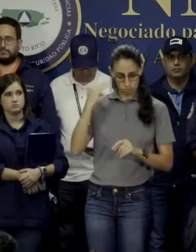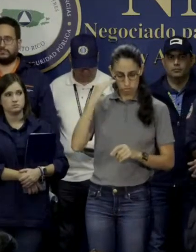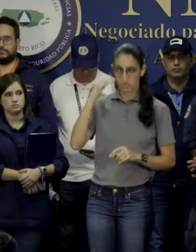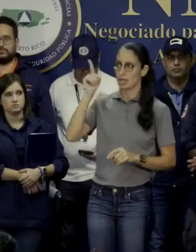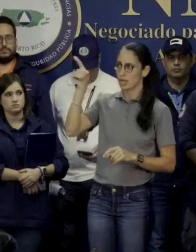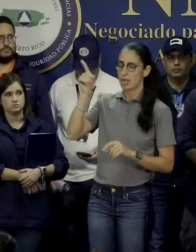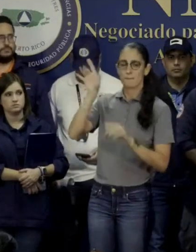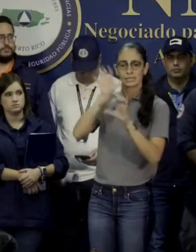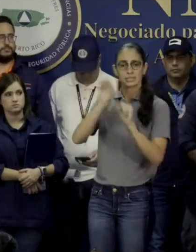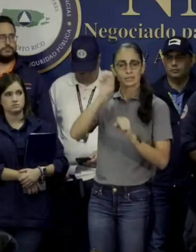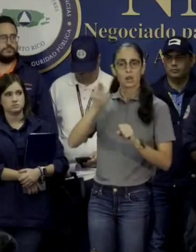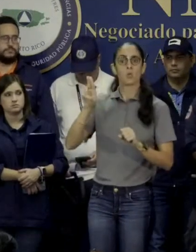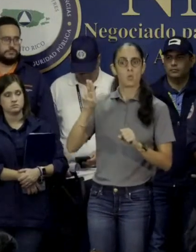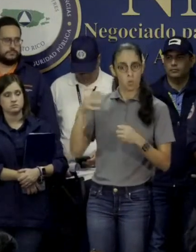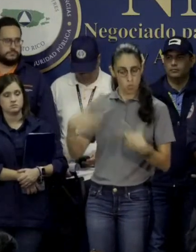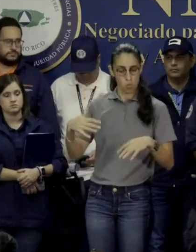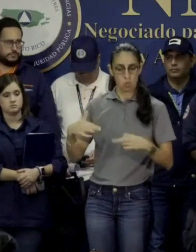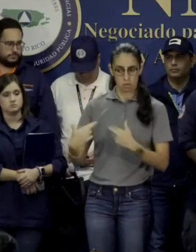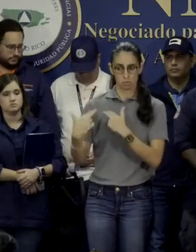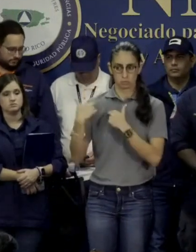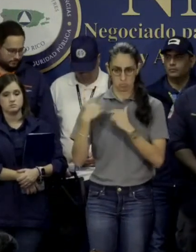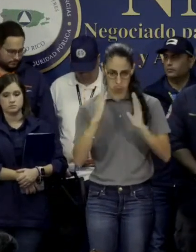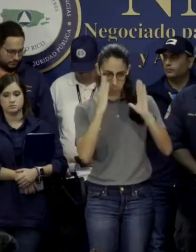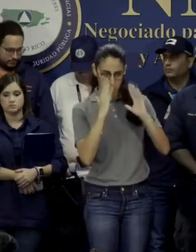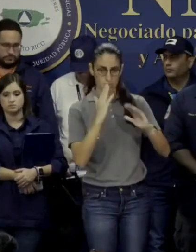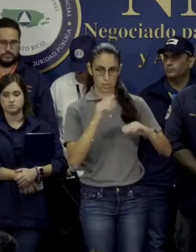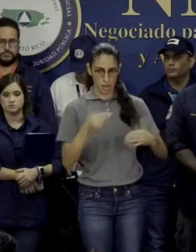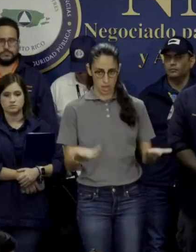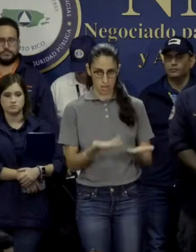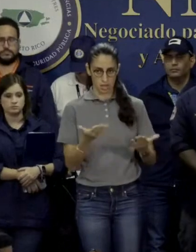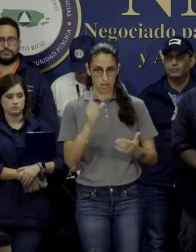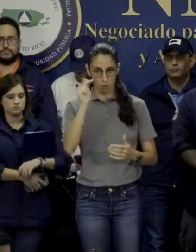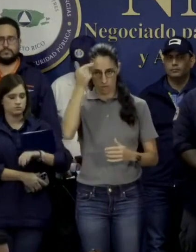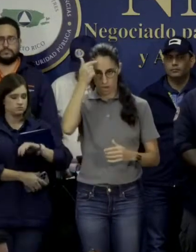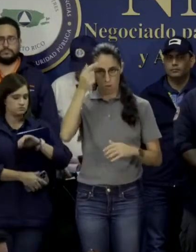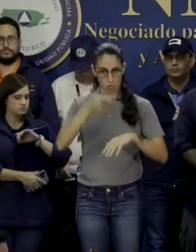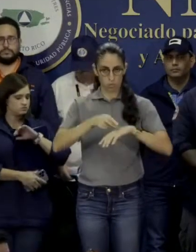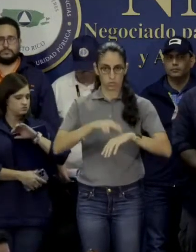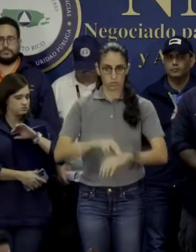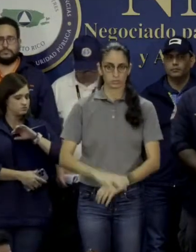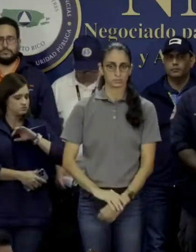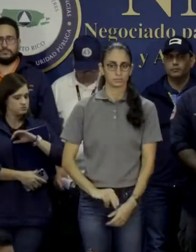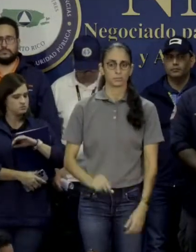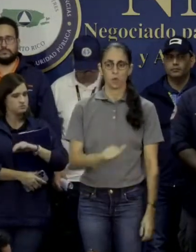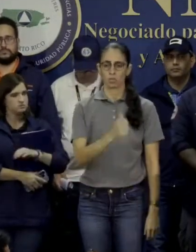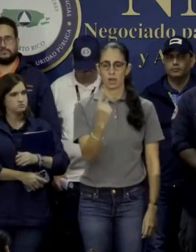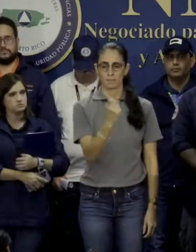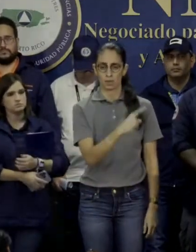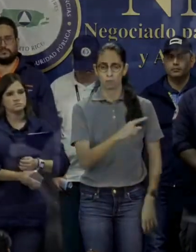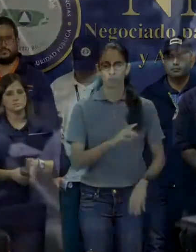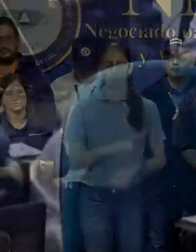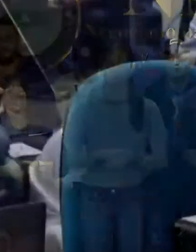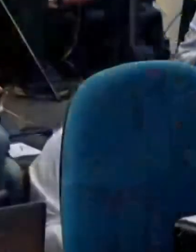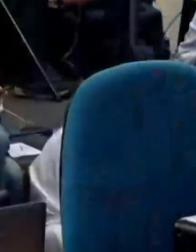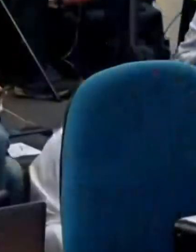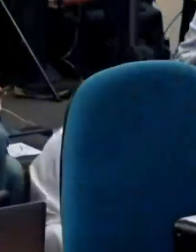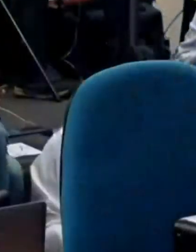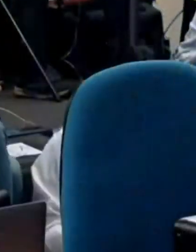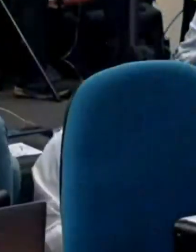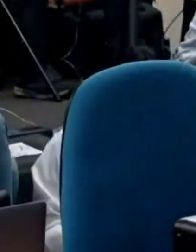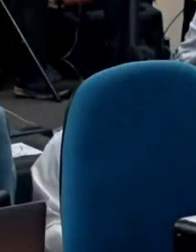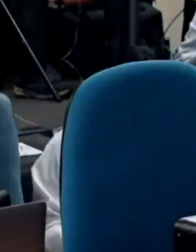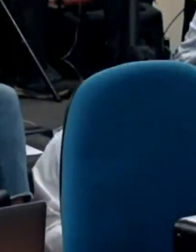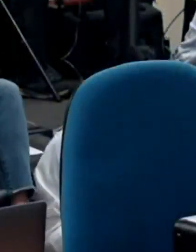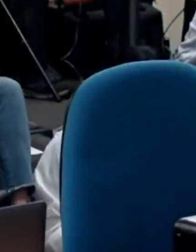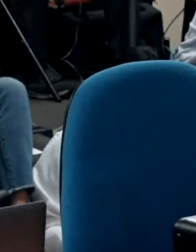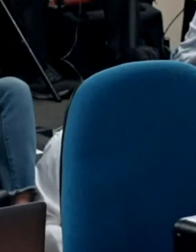muy responsiva a los reclamos del gobierno de Puerto Rico. WKQ. Tengo otra pregunta. Por esa misma línea y en términos económicos,